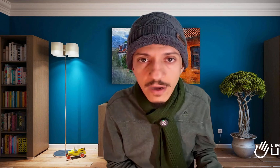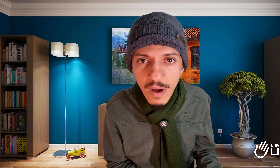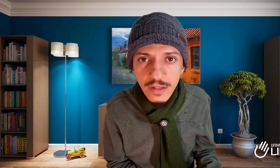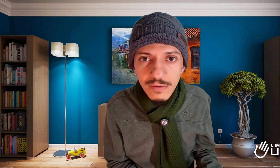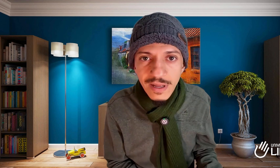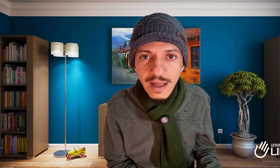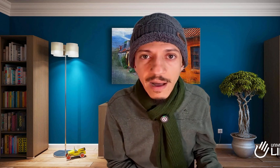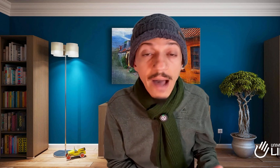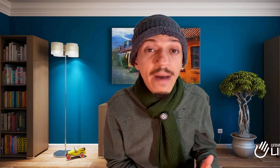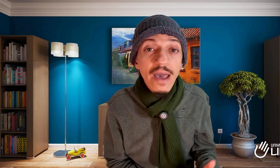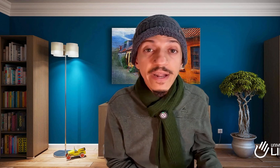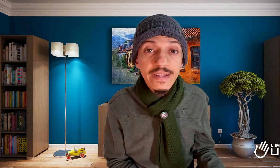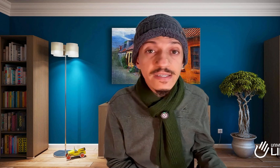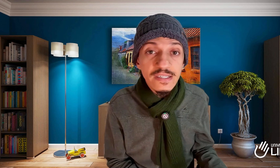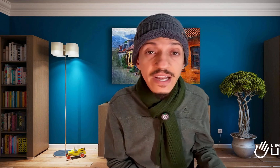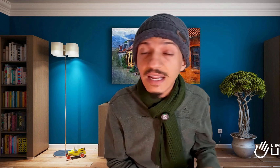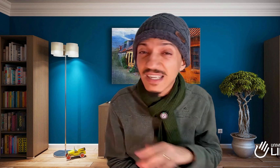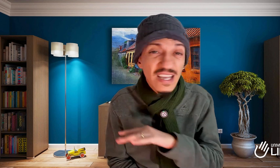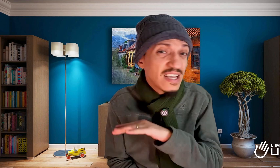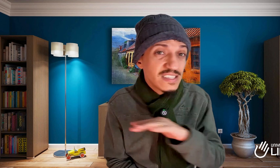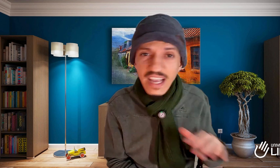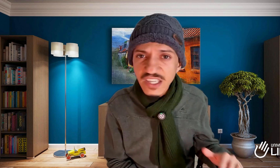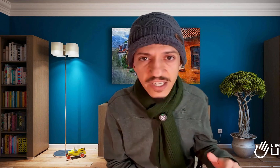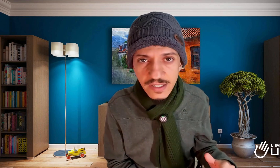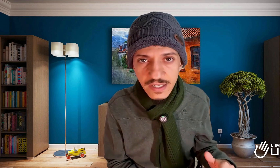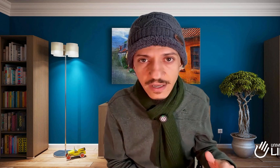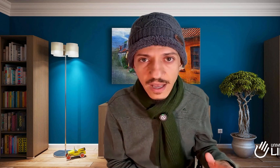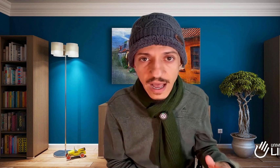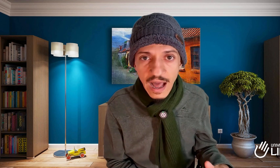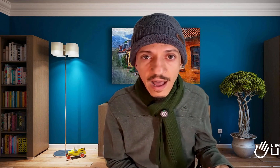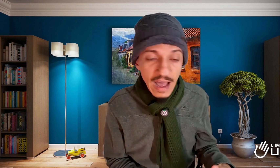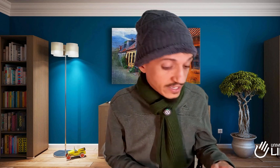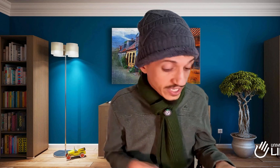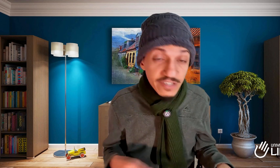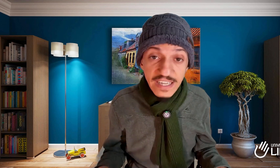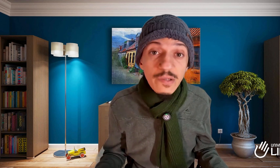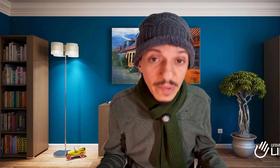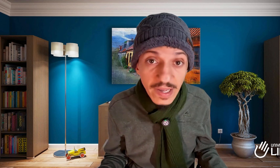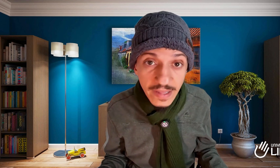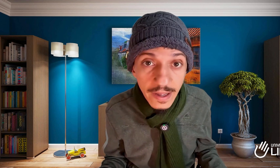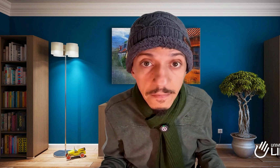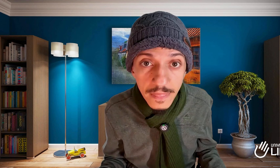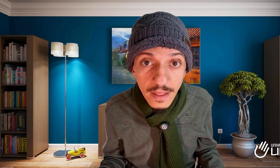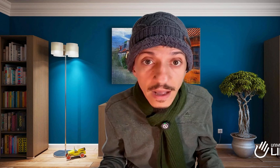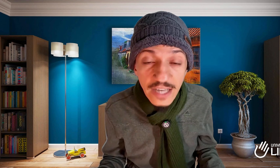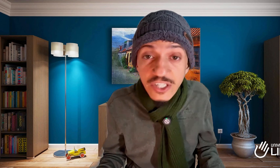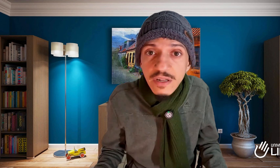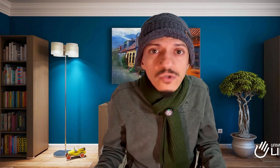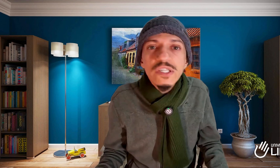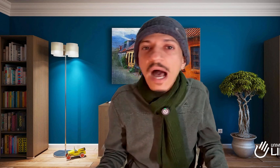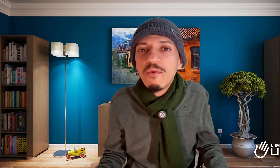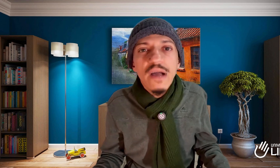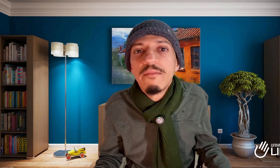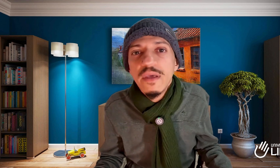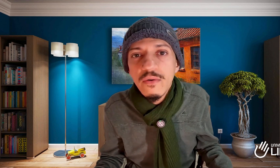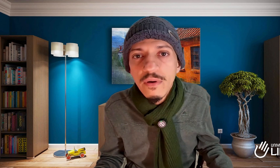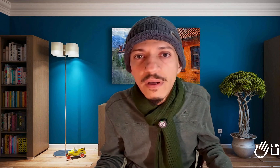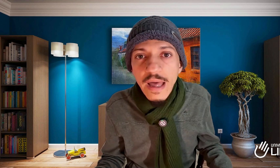adequado, a maioria dessas trilhas, sem chance, a gente vai se perder, a gente não sabe o caminho, é